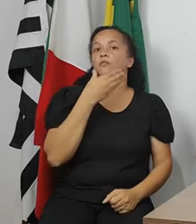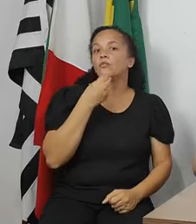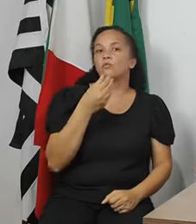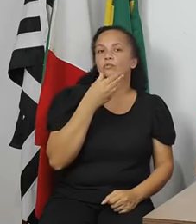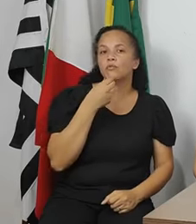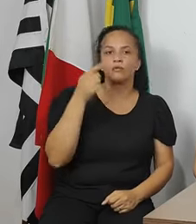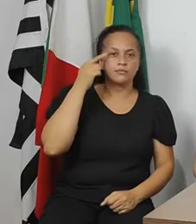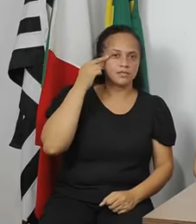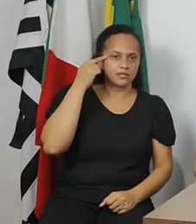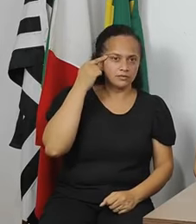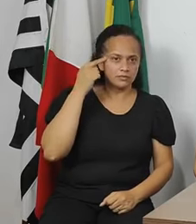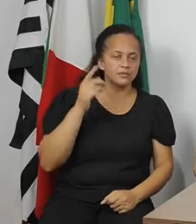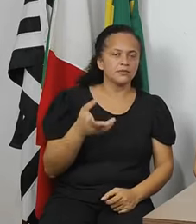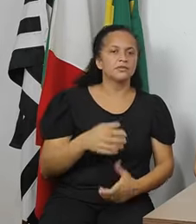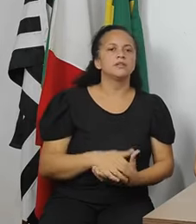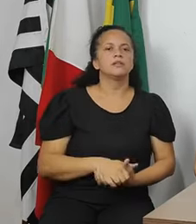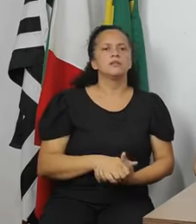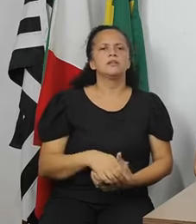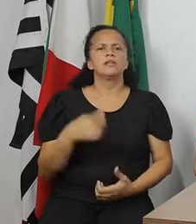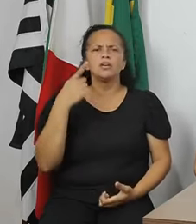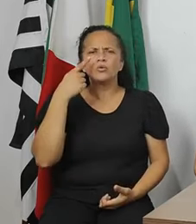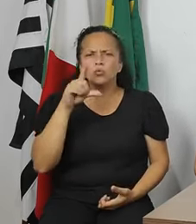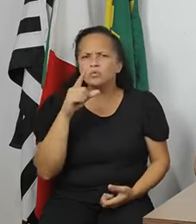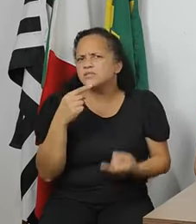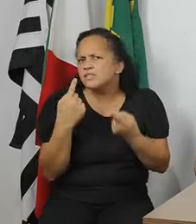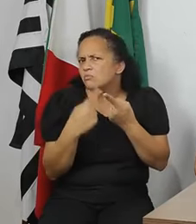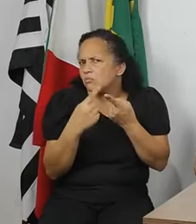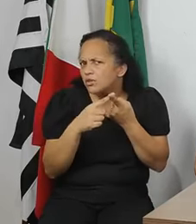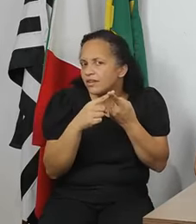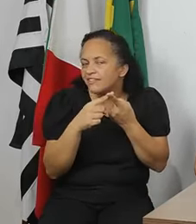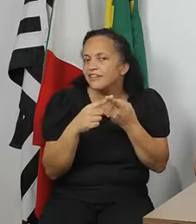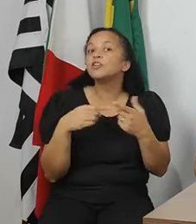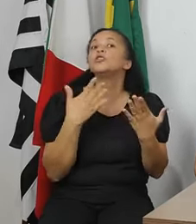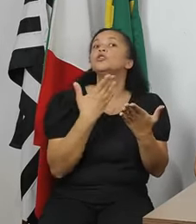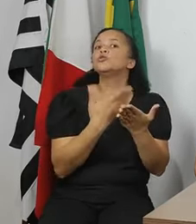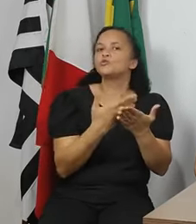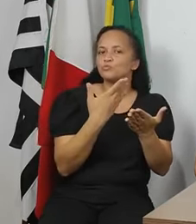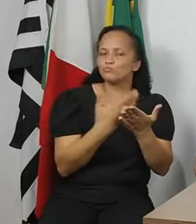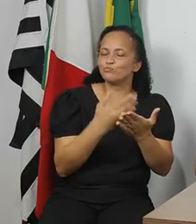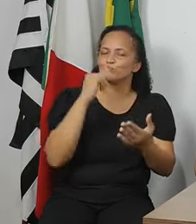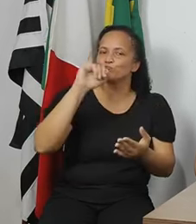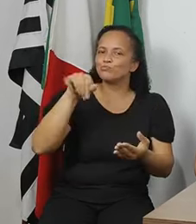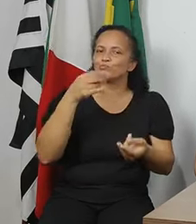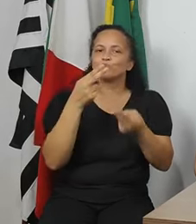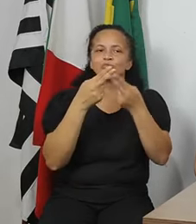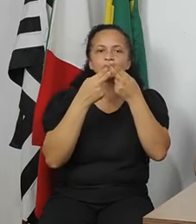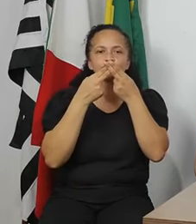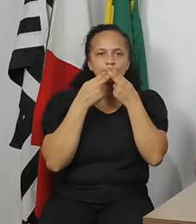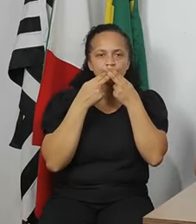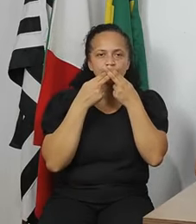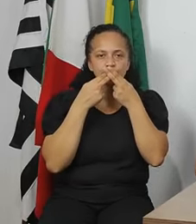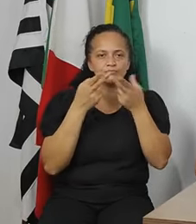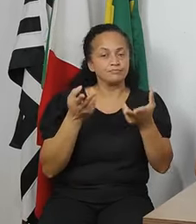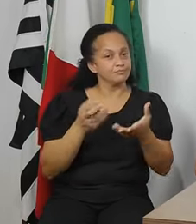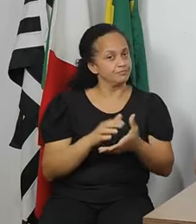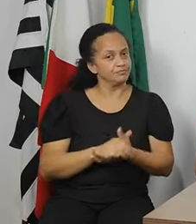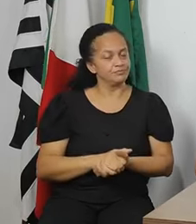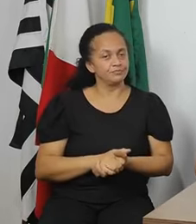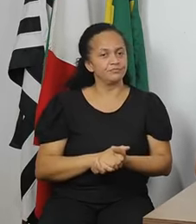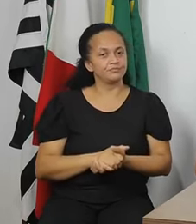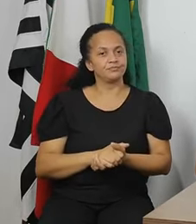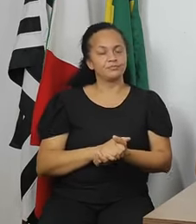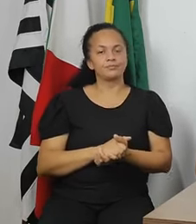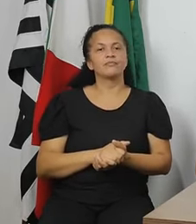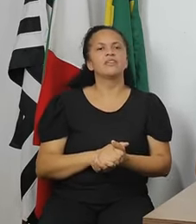devido a um estudo que ele fez sobre o jejum, no qual ele deu o tema sobre